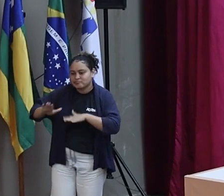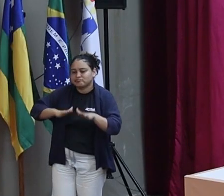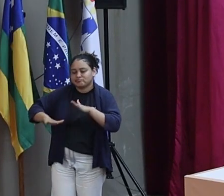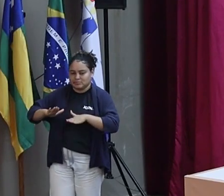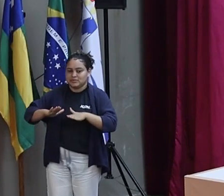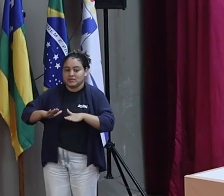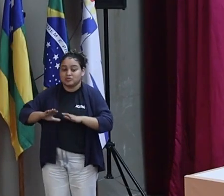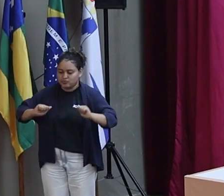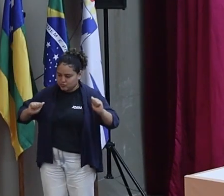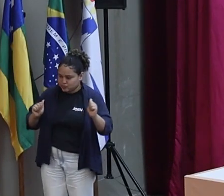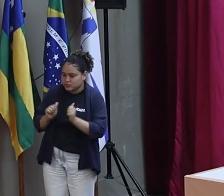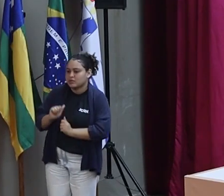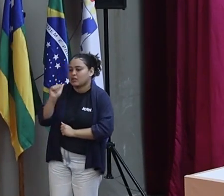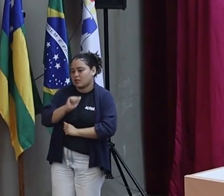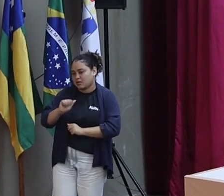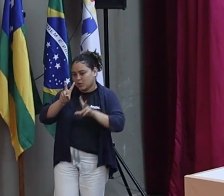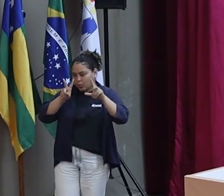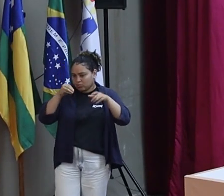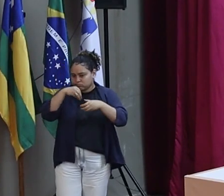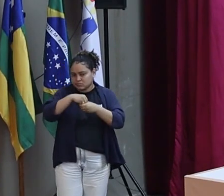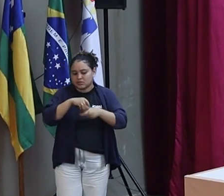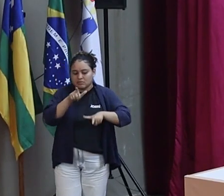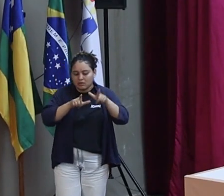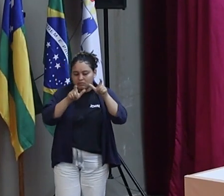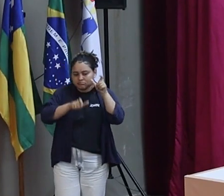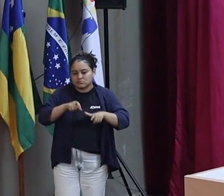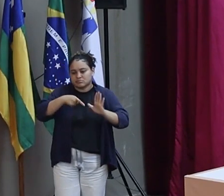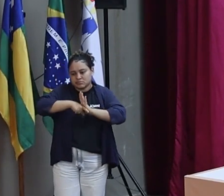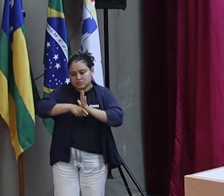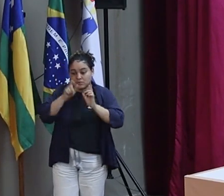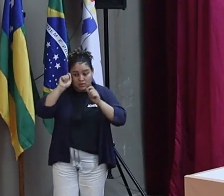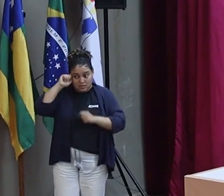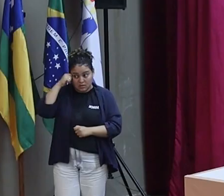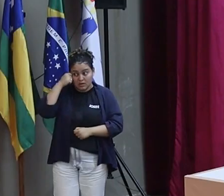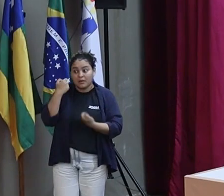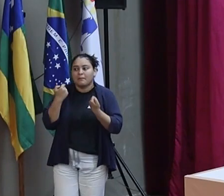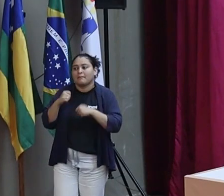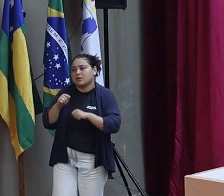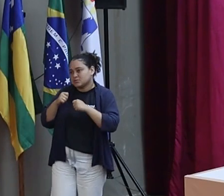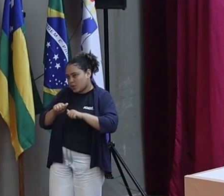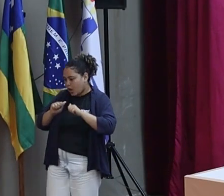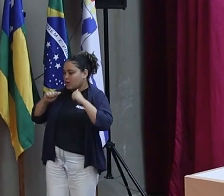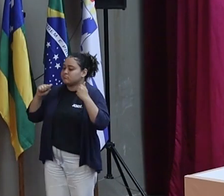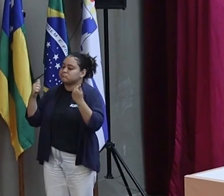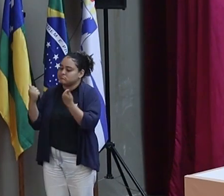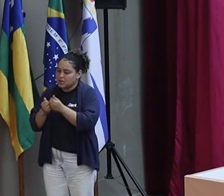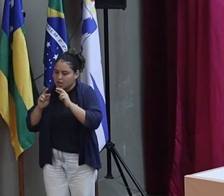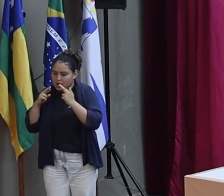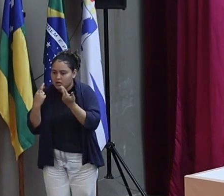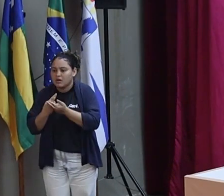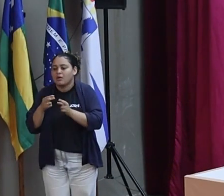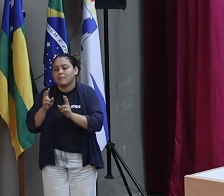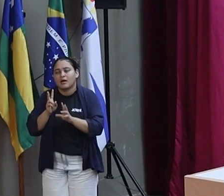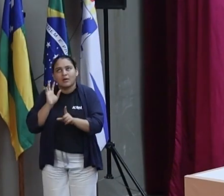junto também com a Associação de Pesquisadoras e Pesquisadores Negros, para realizar várias audiências para defender a política de cotas. A gente